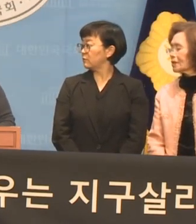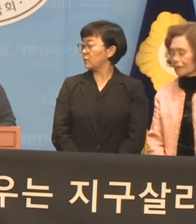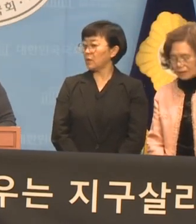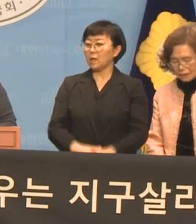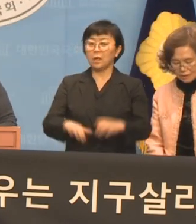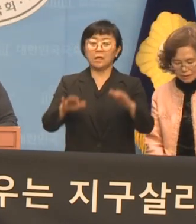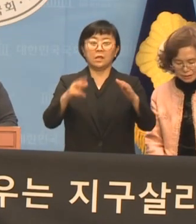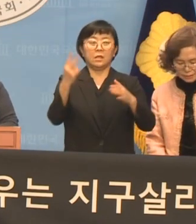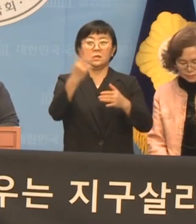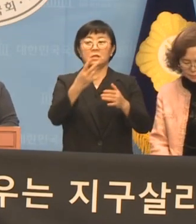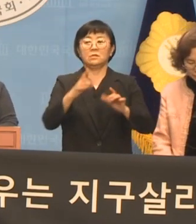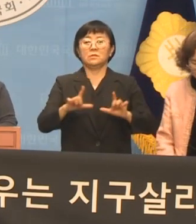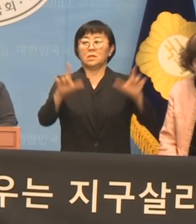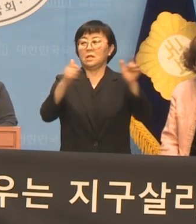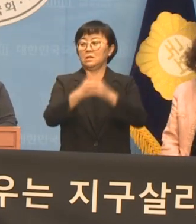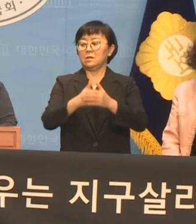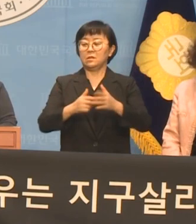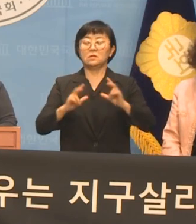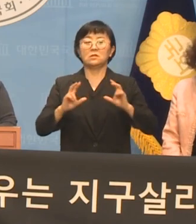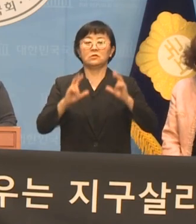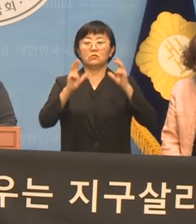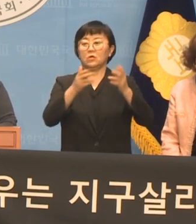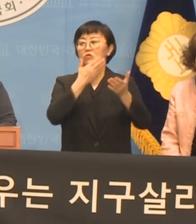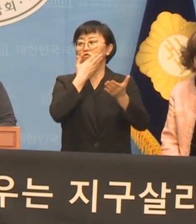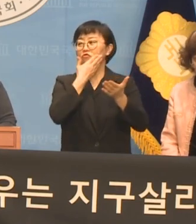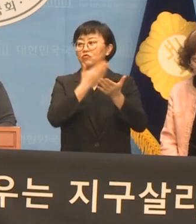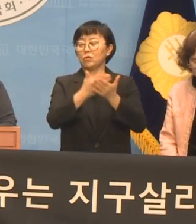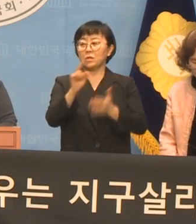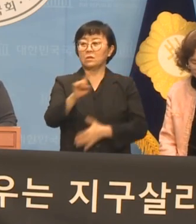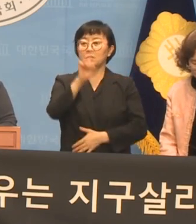왜 2024년이 지구에게 중요한가?